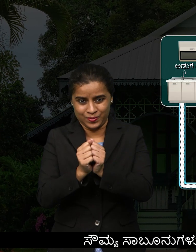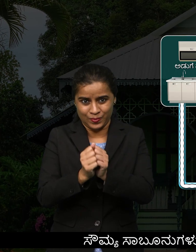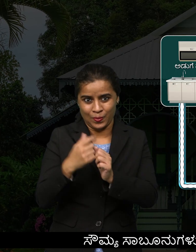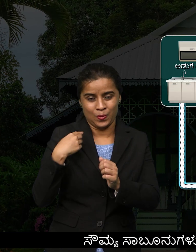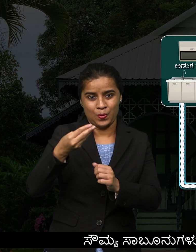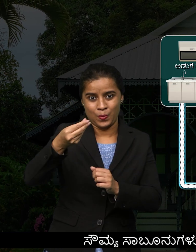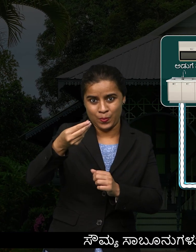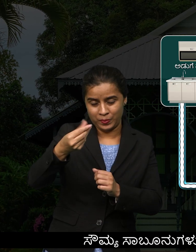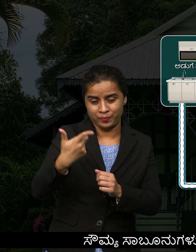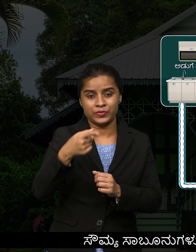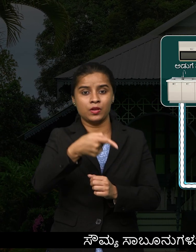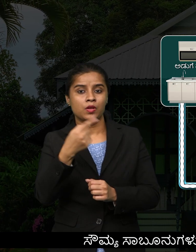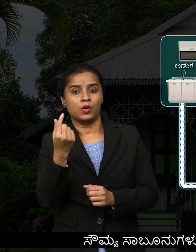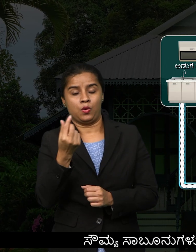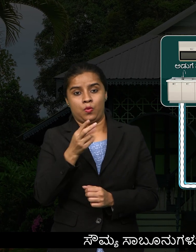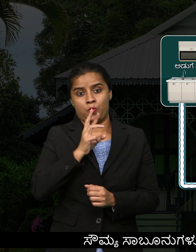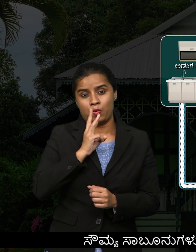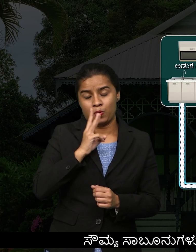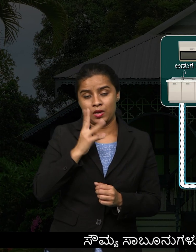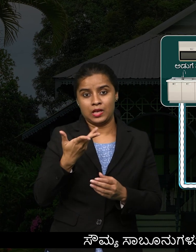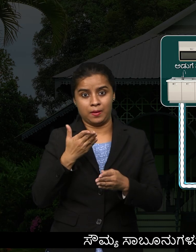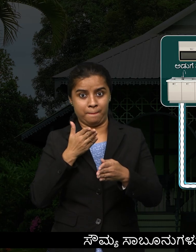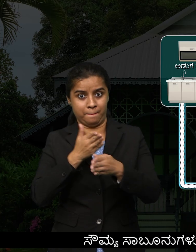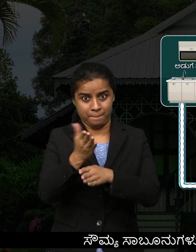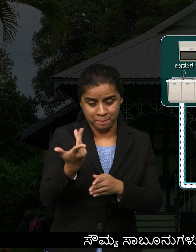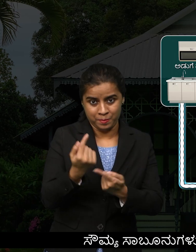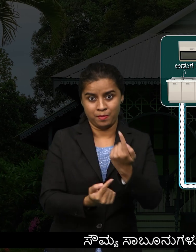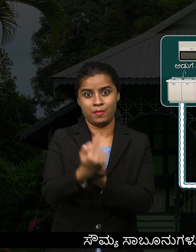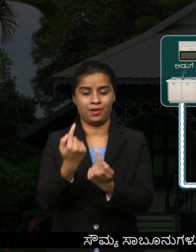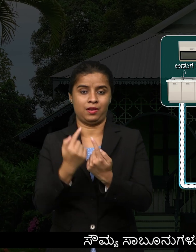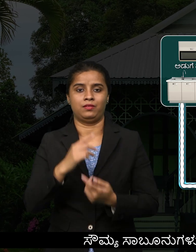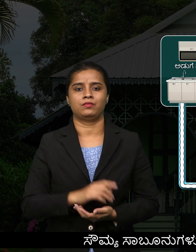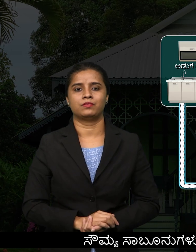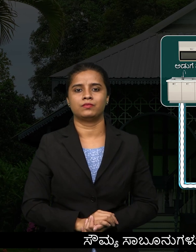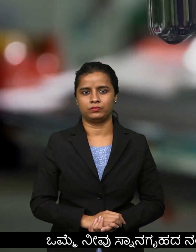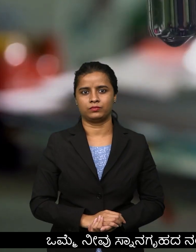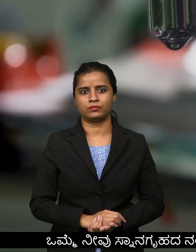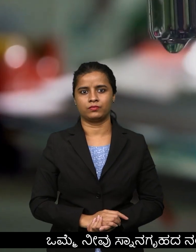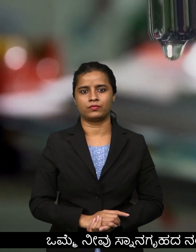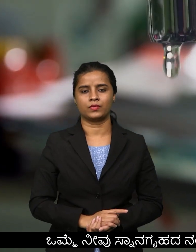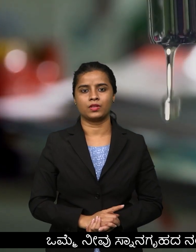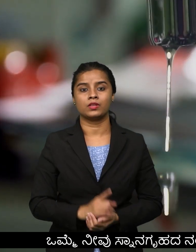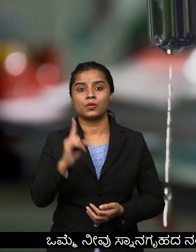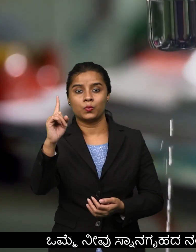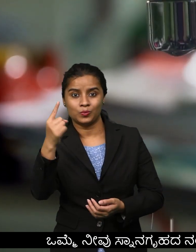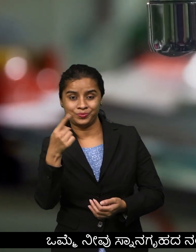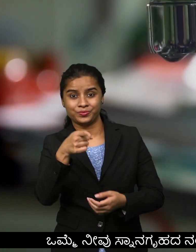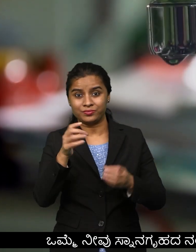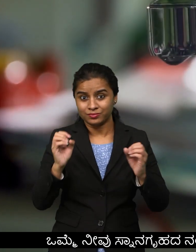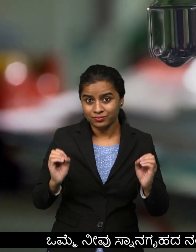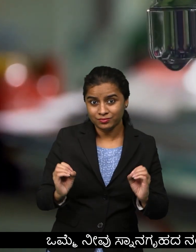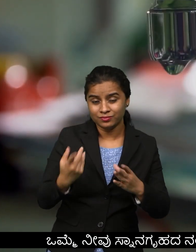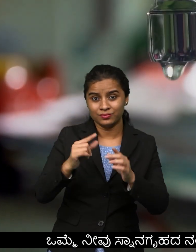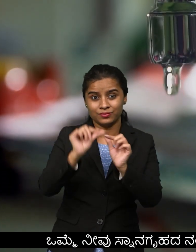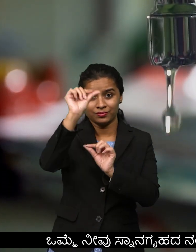ಸೌಮ್ಯ ಸಾಬೂನುಗಳು ಮತ್ತು ಮಾರ್ಜಕಗಳನ್ನು ಬಳಸುತ್ತೇವೆ. ಒಮ್ಮೆ ನೀವು